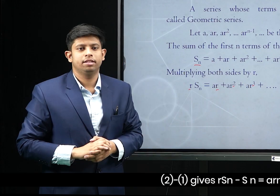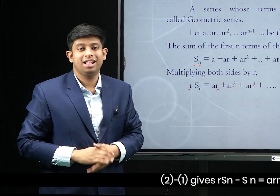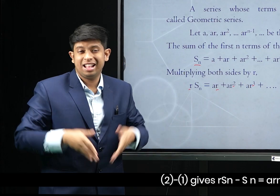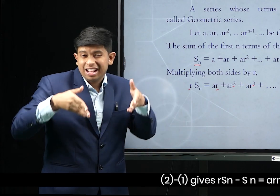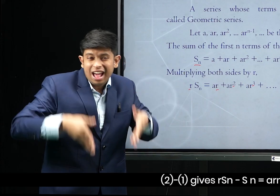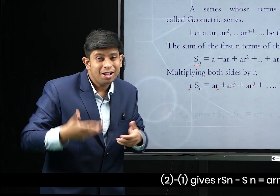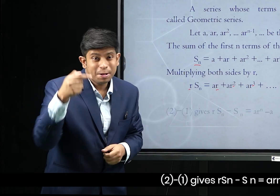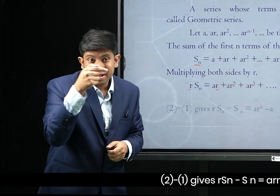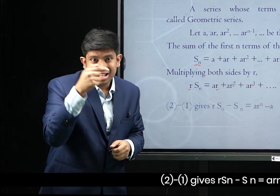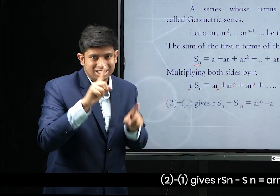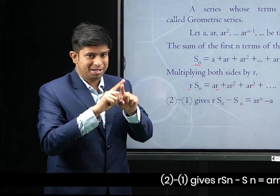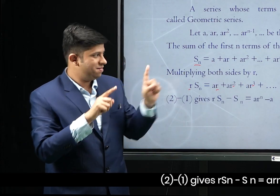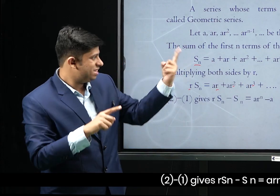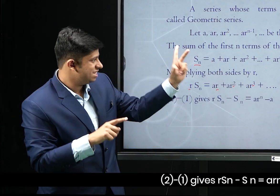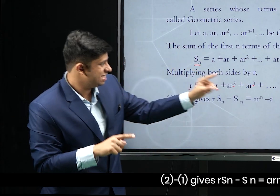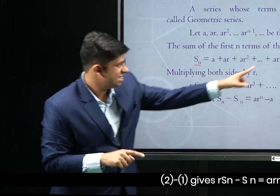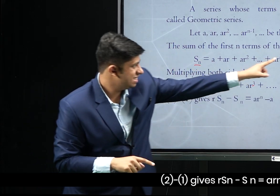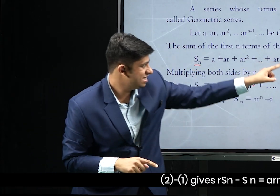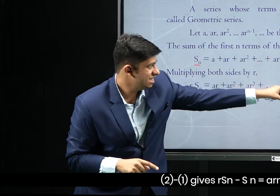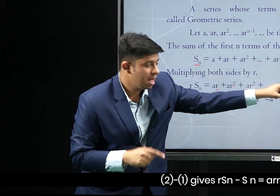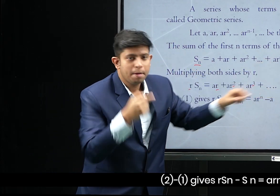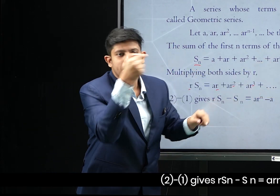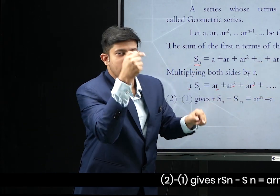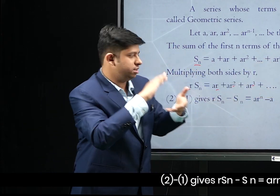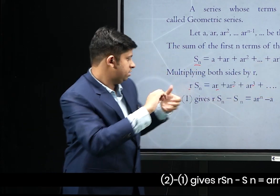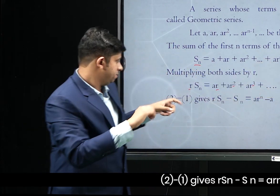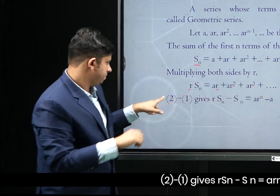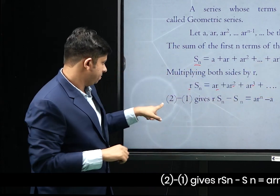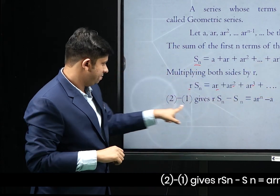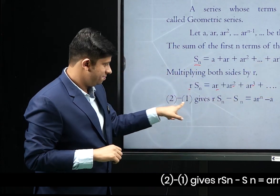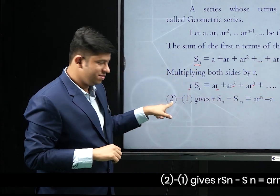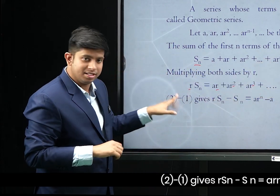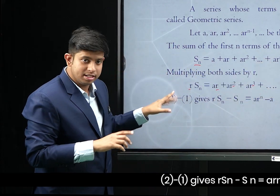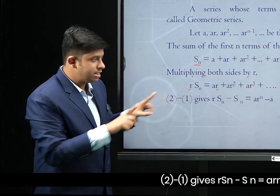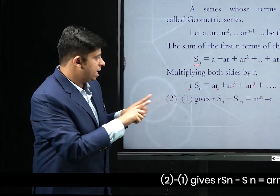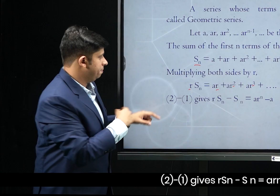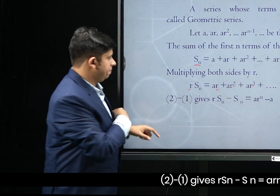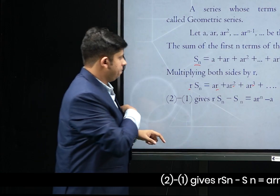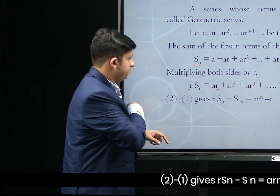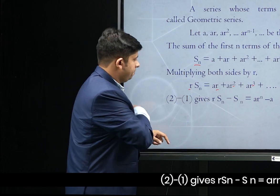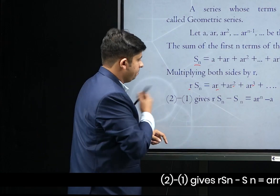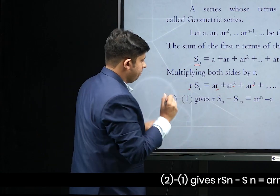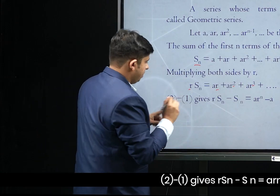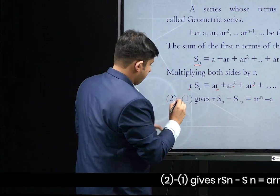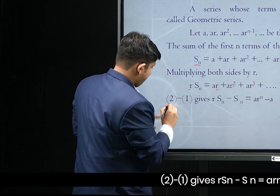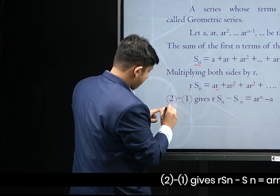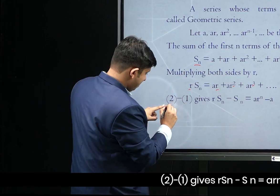दुसरा मायनस पहिला गिव्स RSn minus Sn is equal to AR to the power of